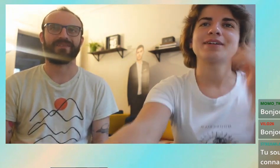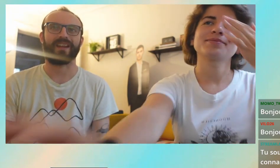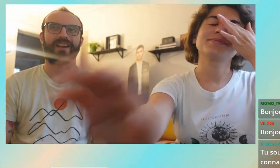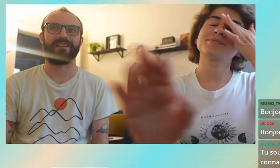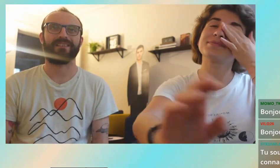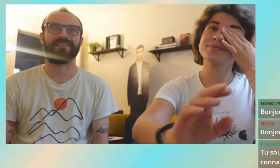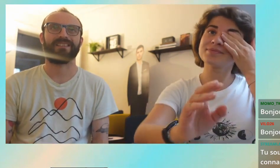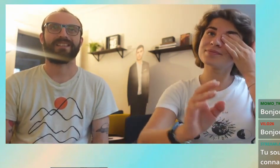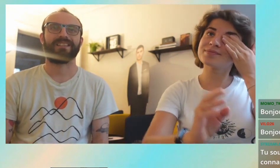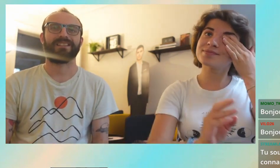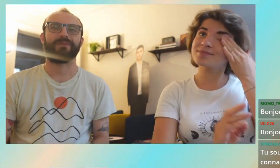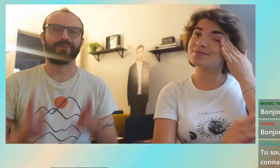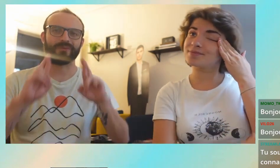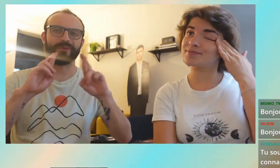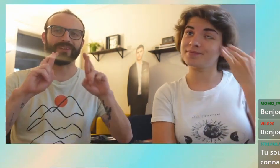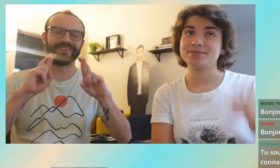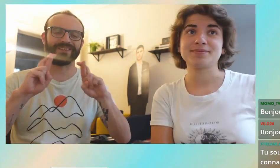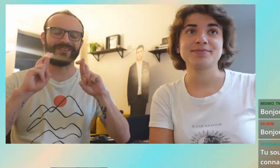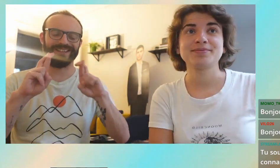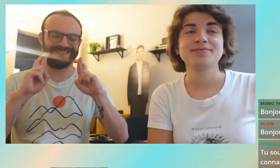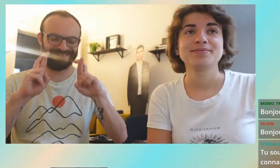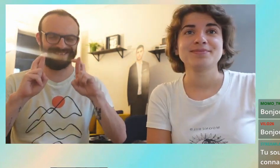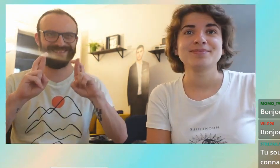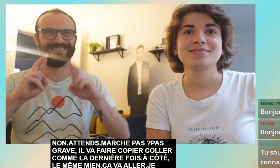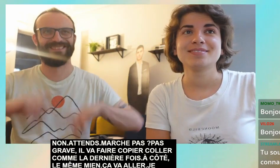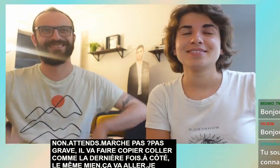Voilà. On croise les doigts.